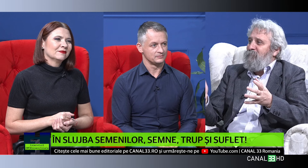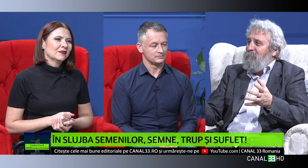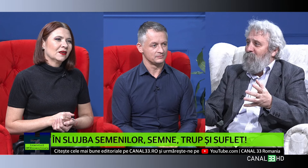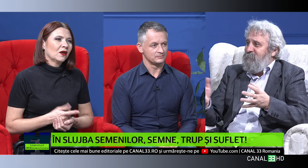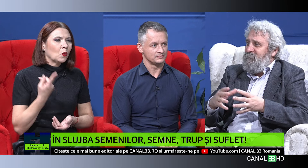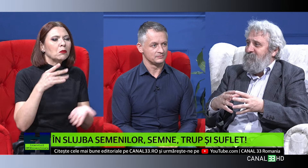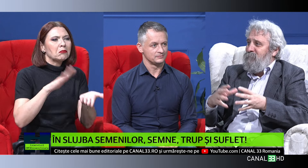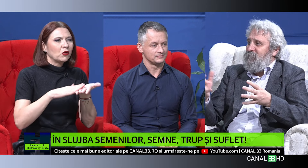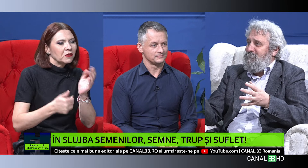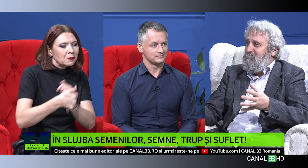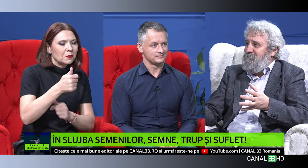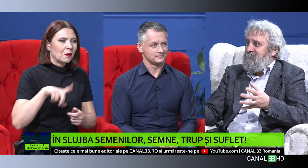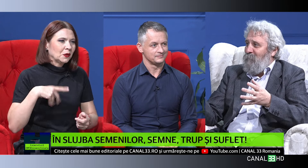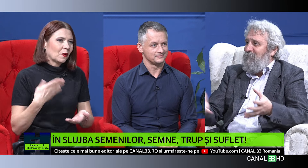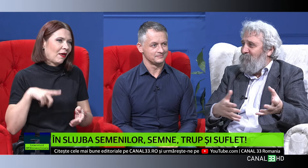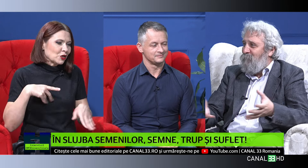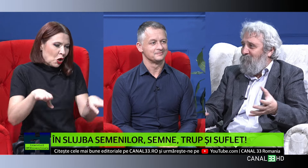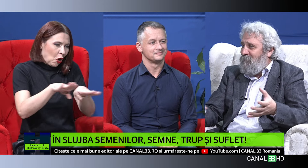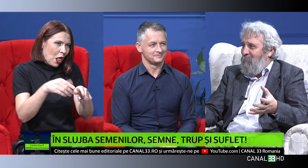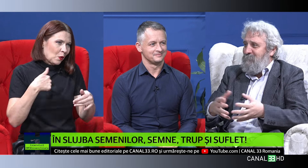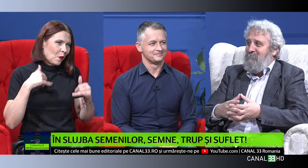dintr-un singur motiv. Ești colegul nostru actual,